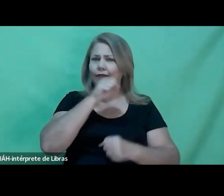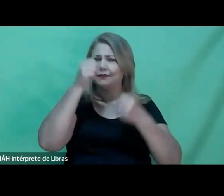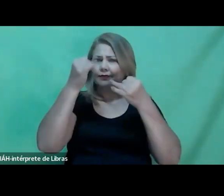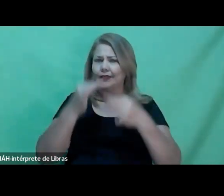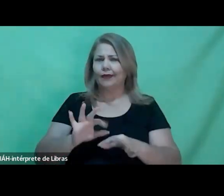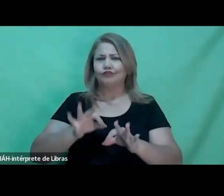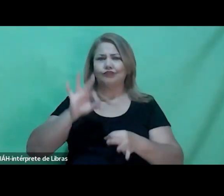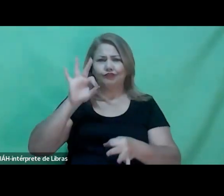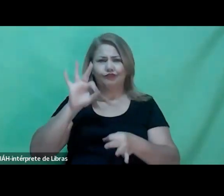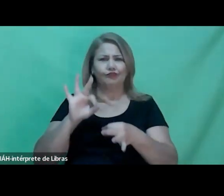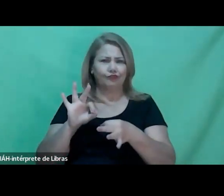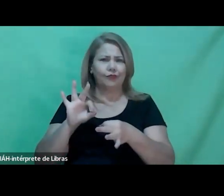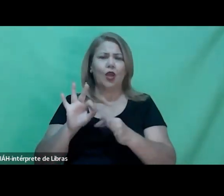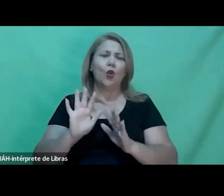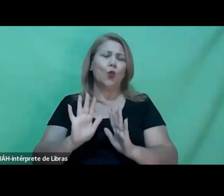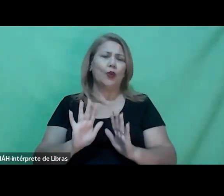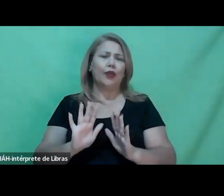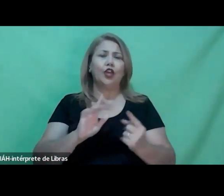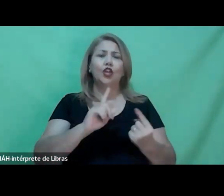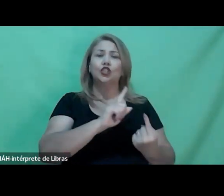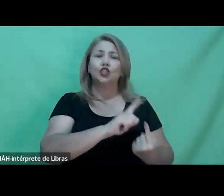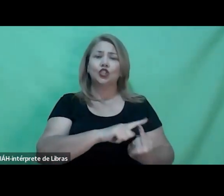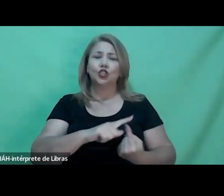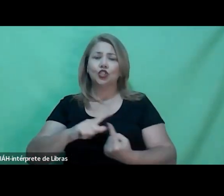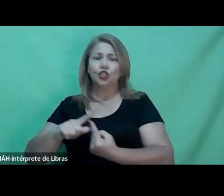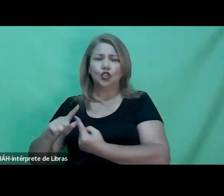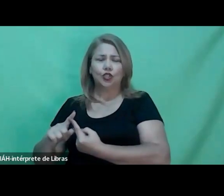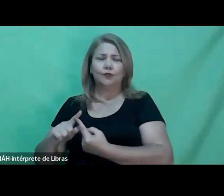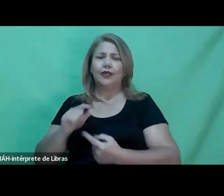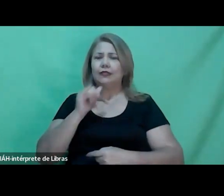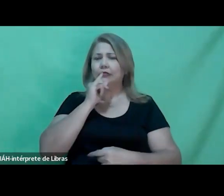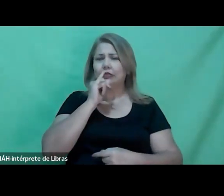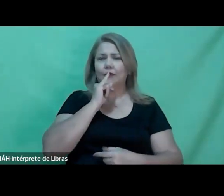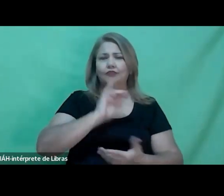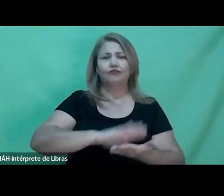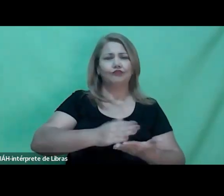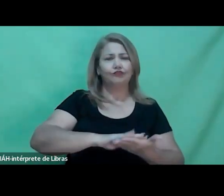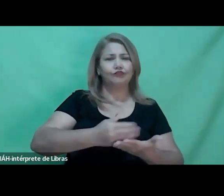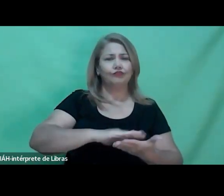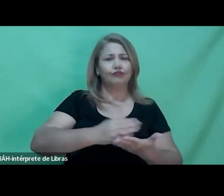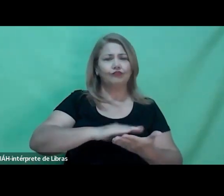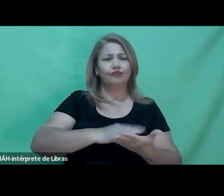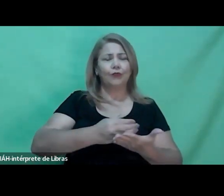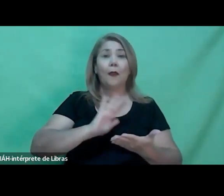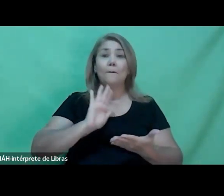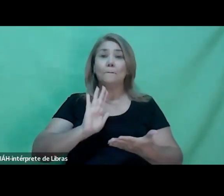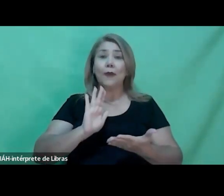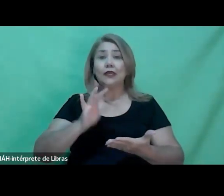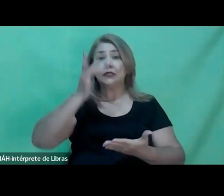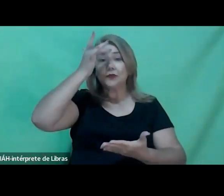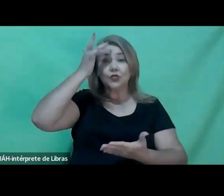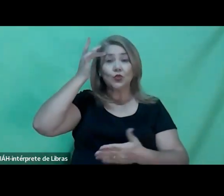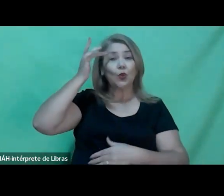una situación de interpretación Eh pero en los que la persona sordo ciega eh necesita el apoyo del intérprete